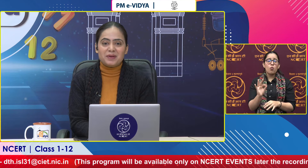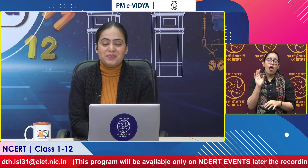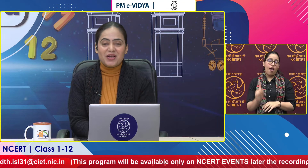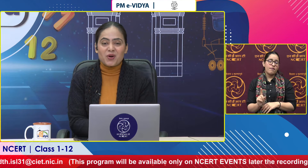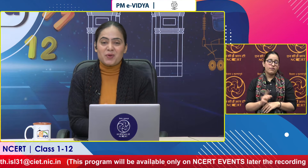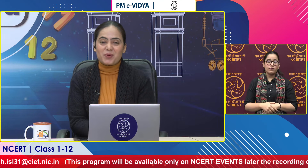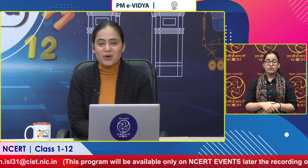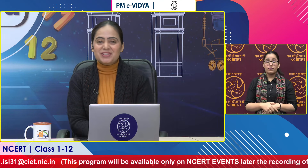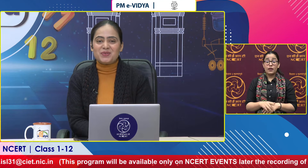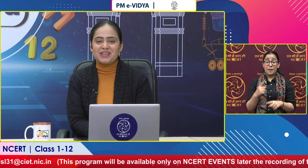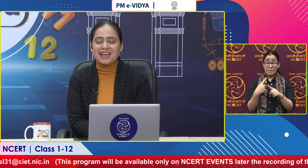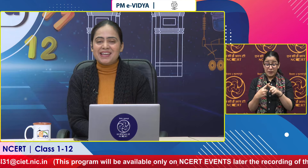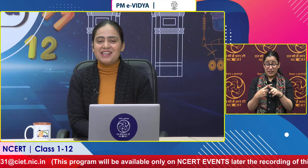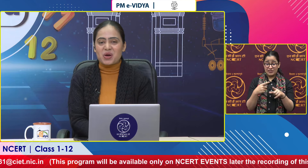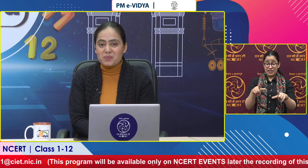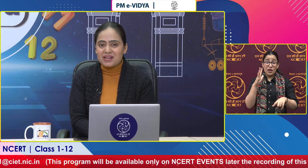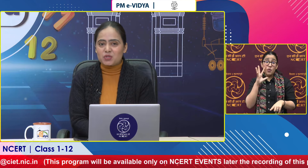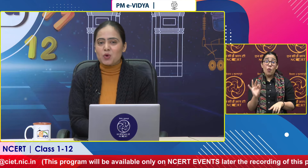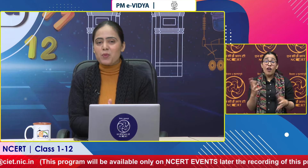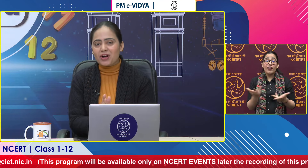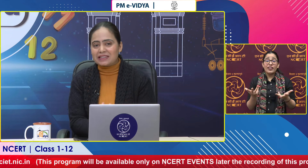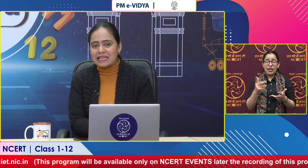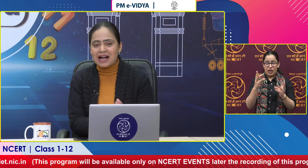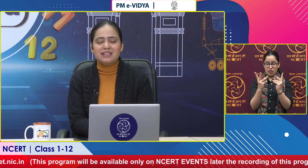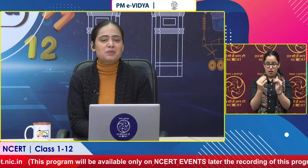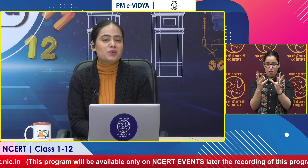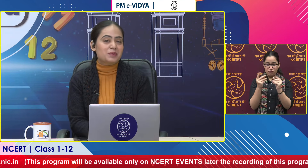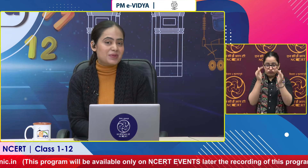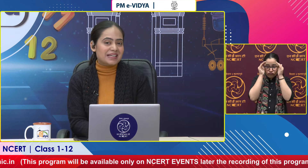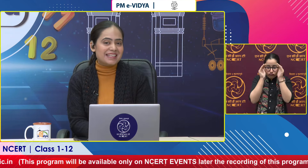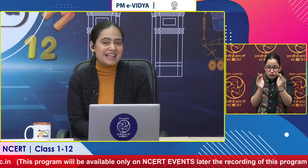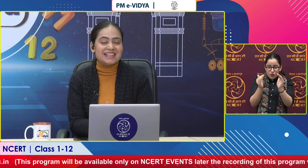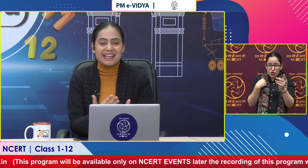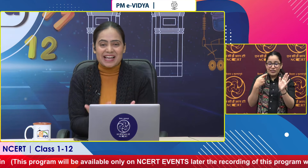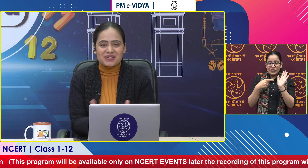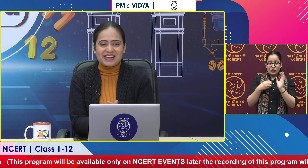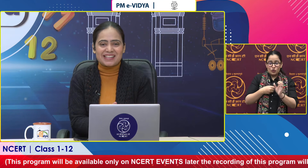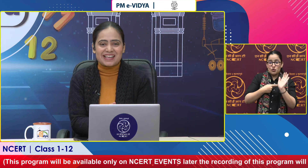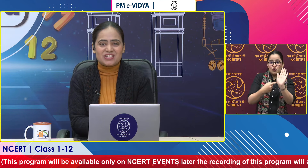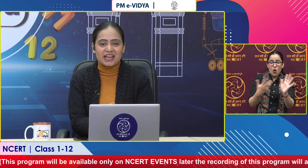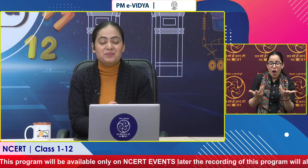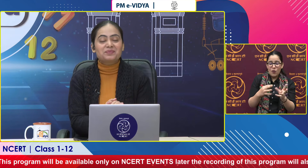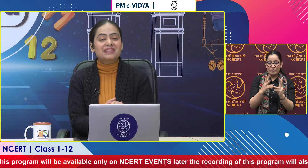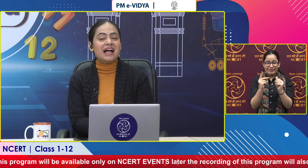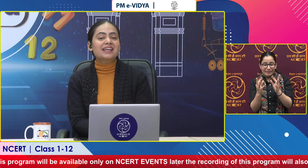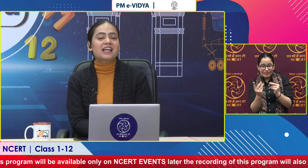में, और बहुत ज़रूरी है कि नंबर्स को बहुत ध्यान से रिप्रेजेंट किया जाए, कैलकुलेट किया जाए, ताकि